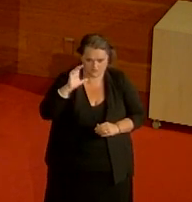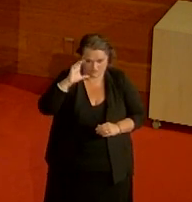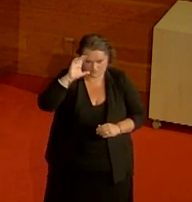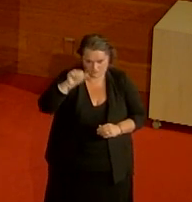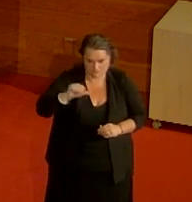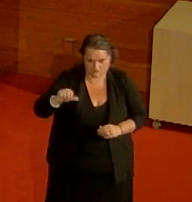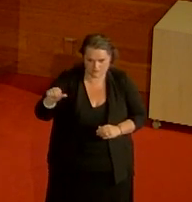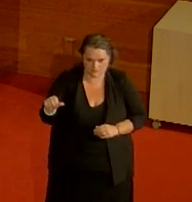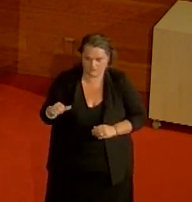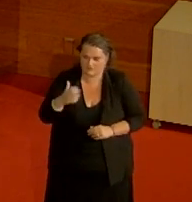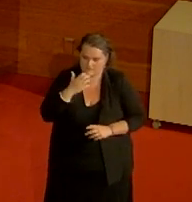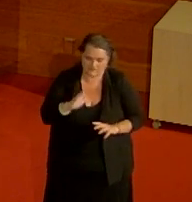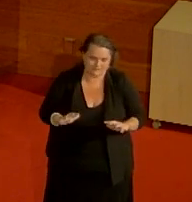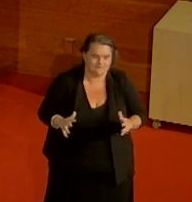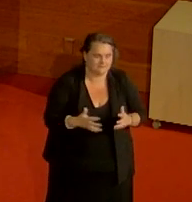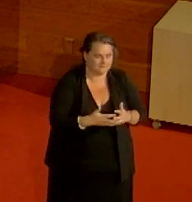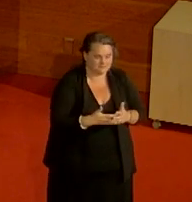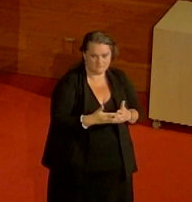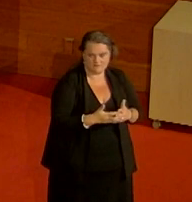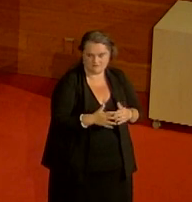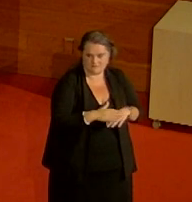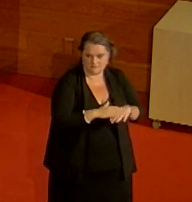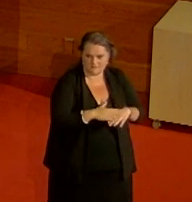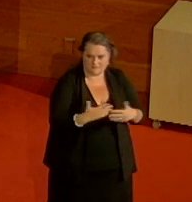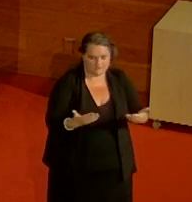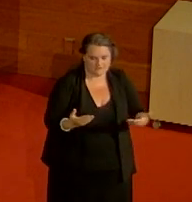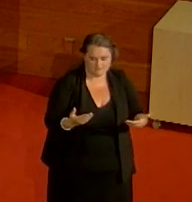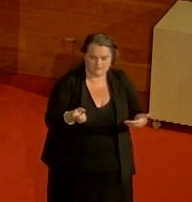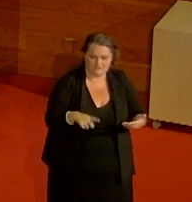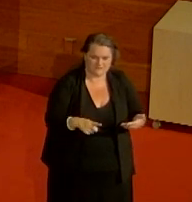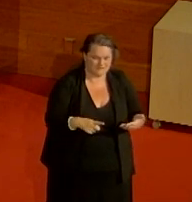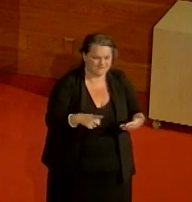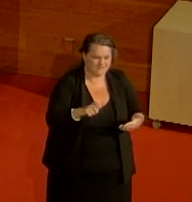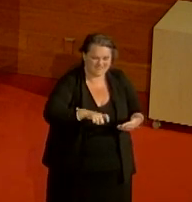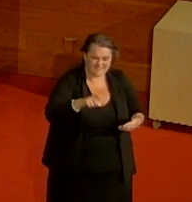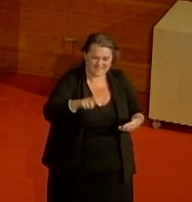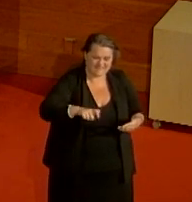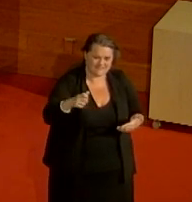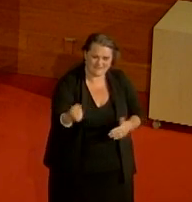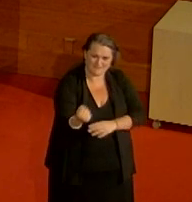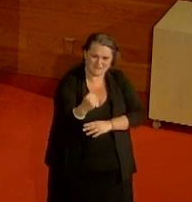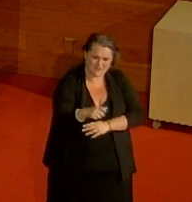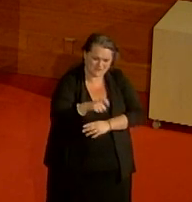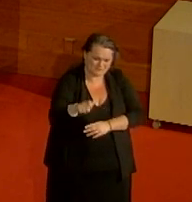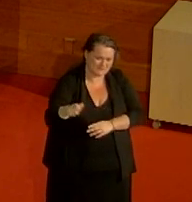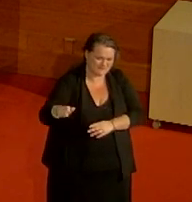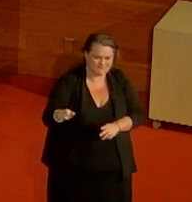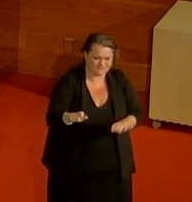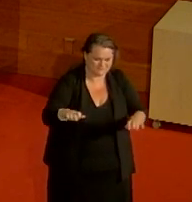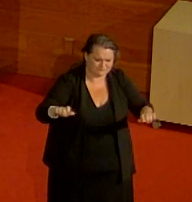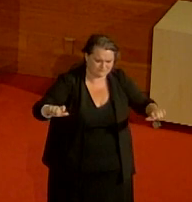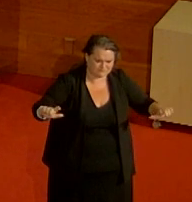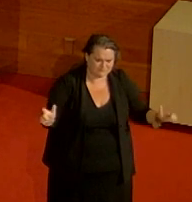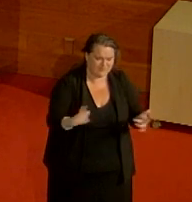hablamos de internet y de estos dispositivos hablamos también de esa multitud de esas miles millones de personas que que están